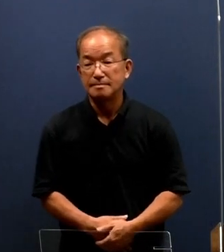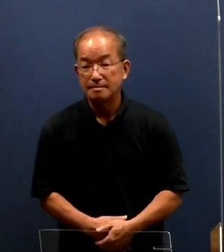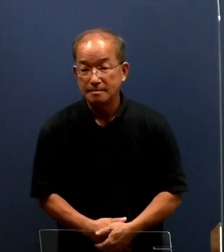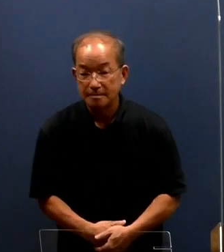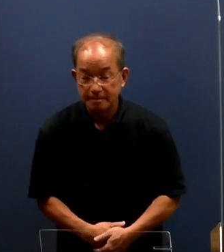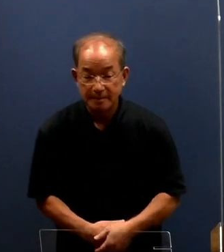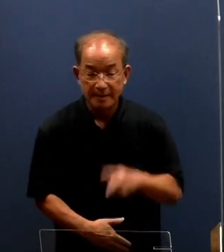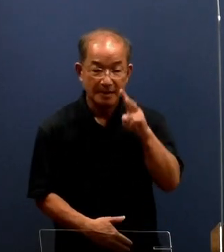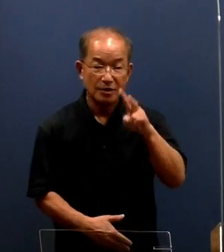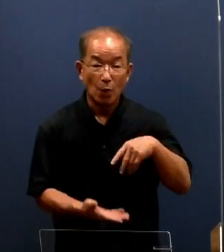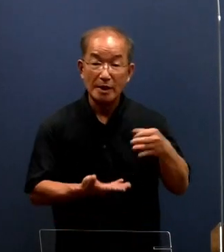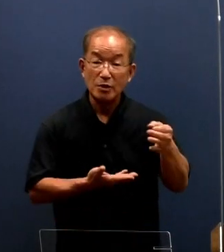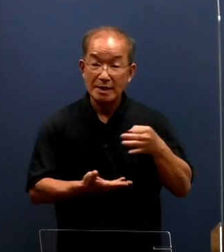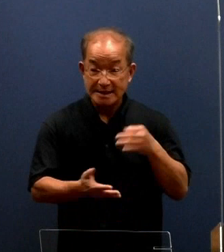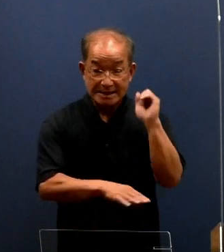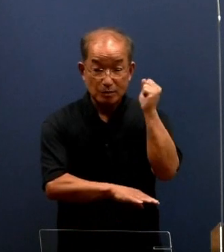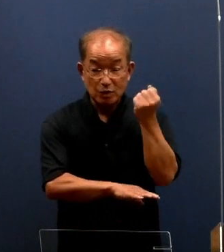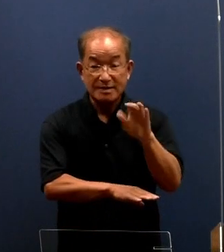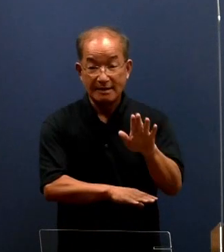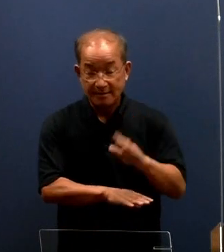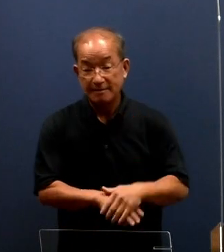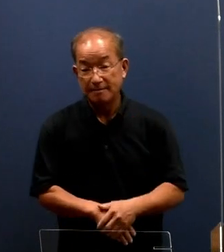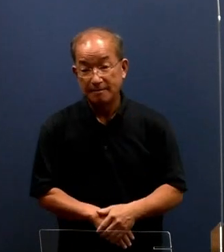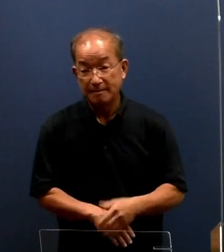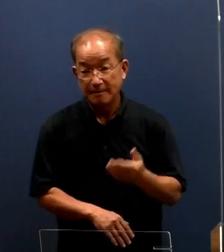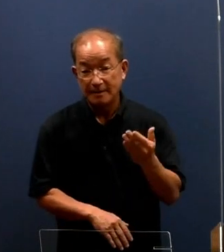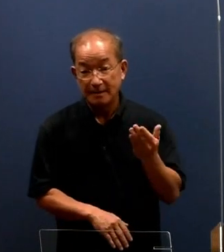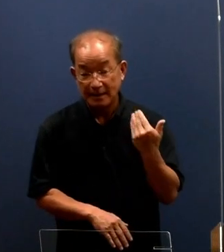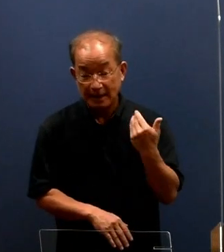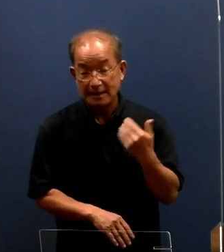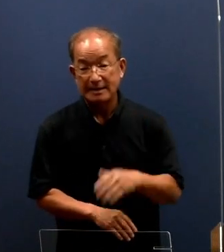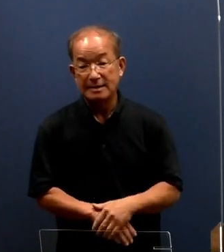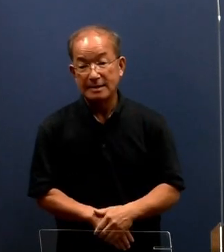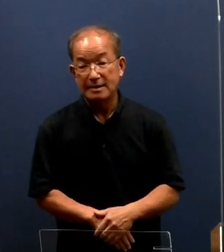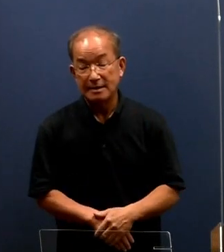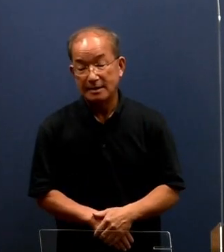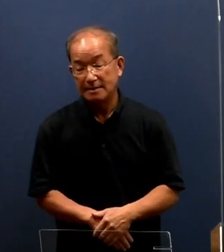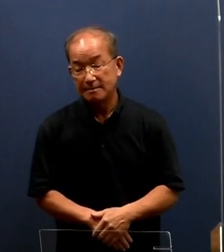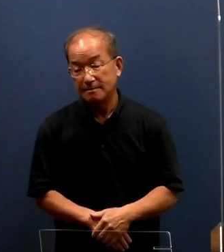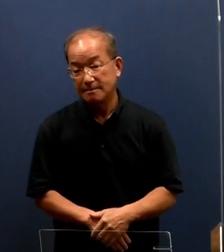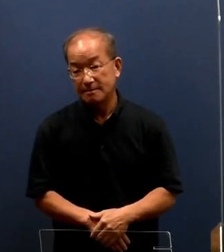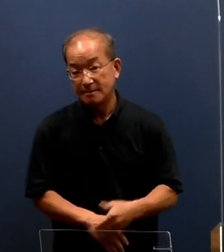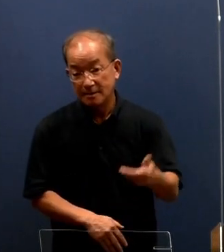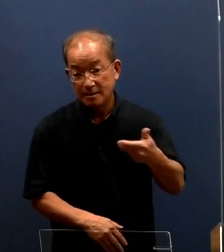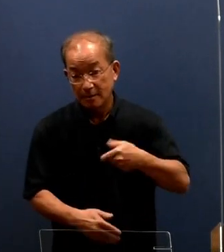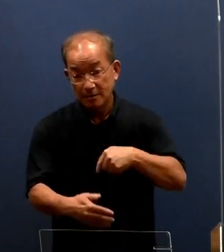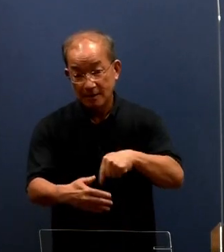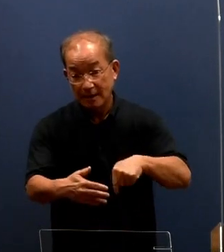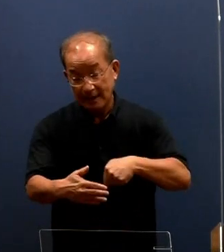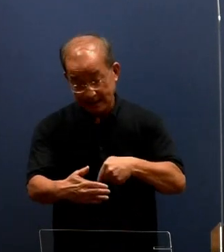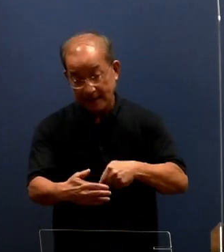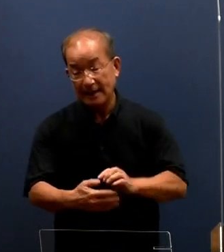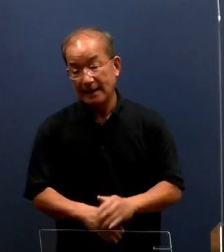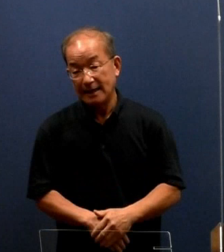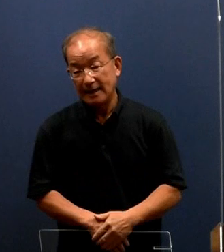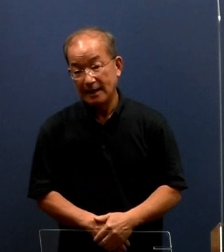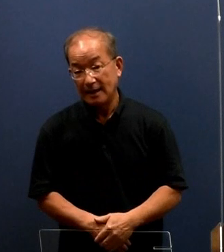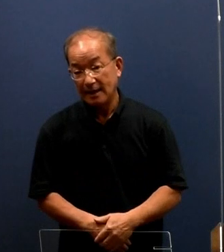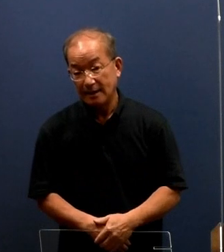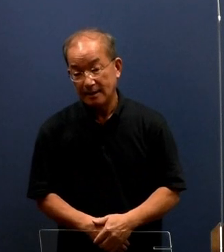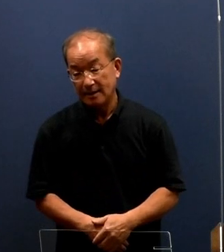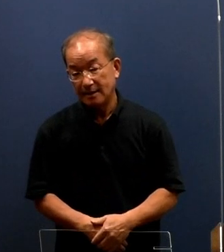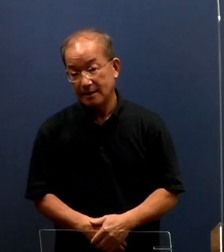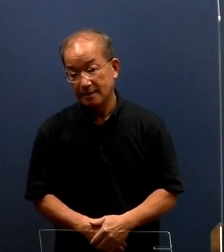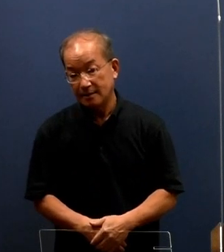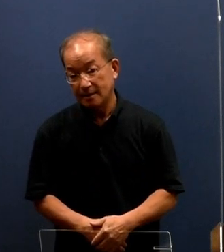読売新聞の林です。よろしくお願いします。先ほど新保さんの質問の中で、お答えとして、確認の質問なんです